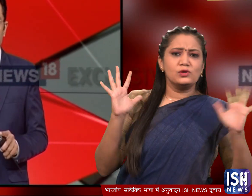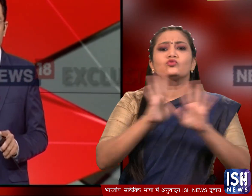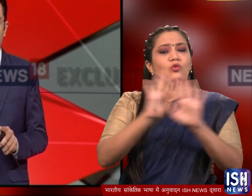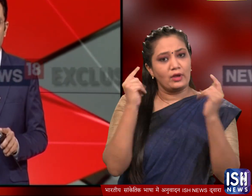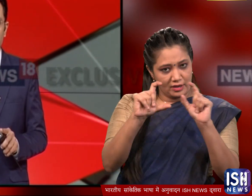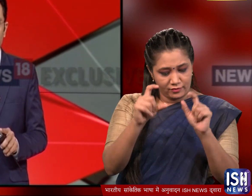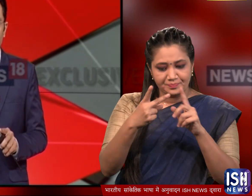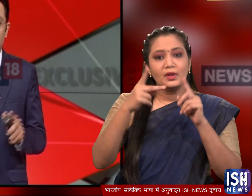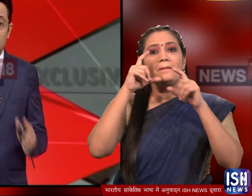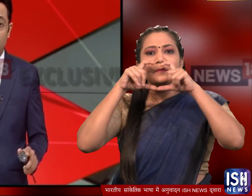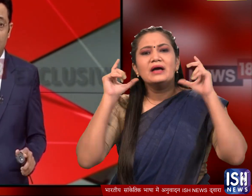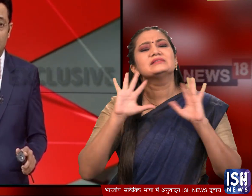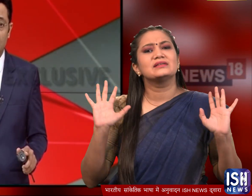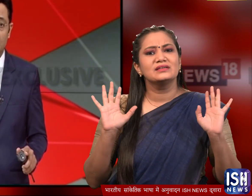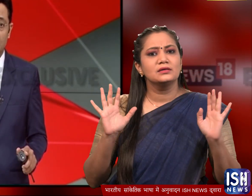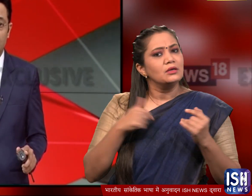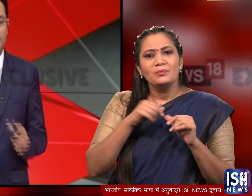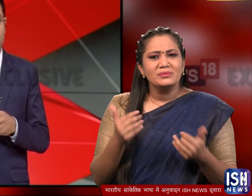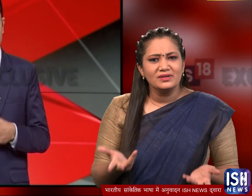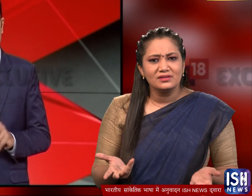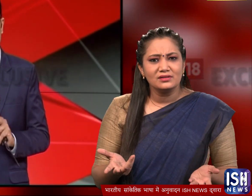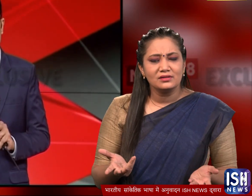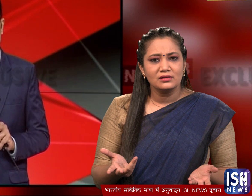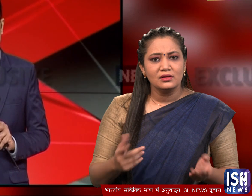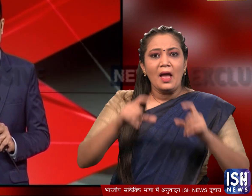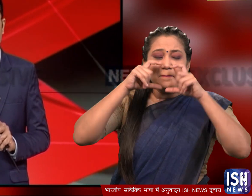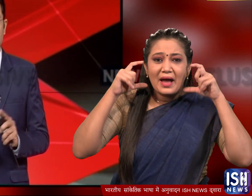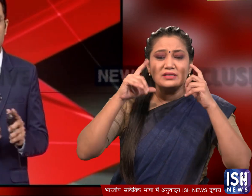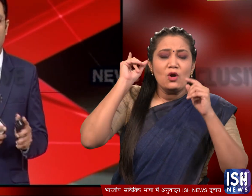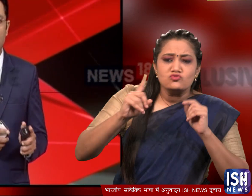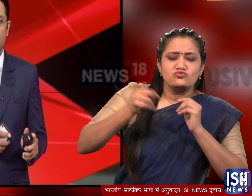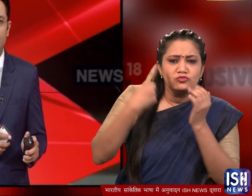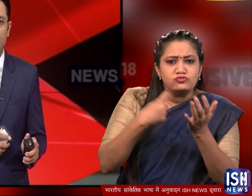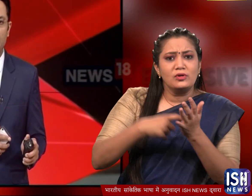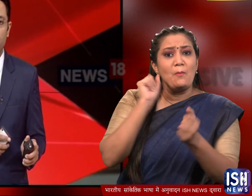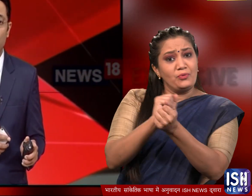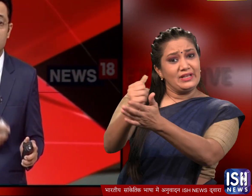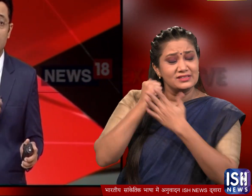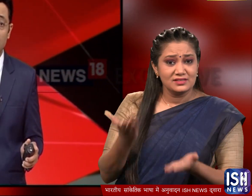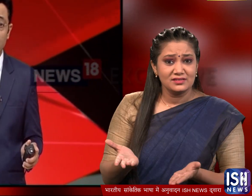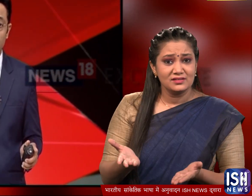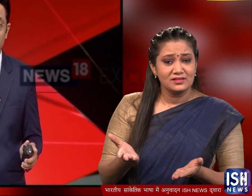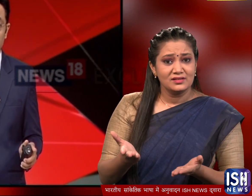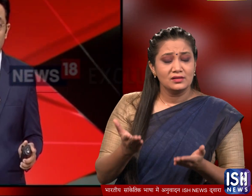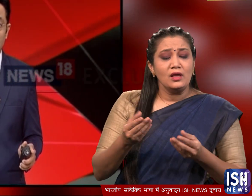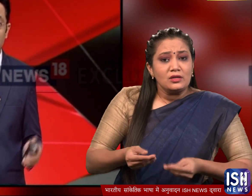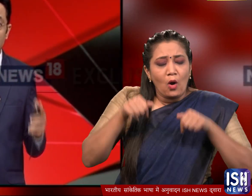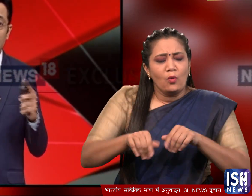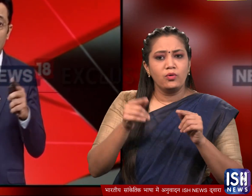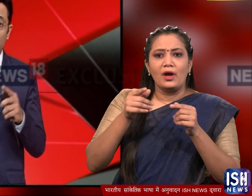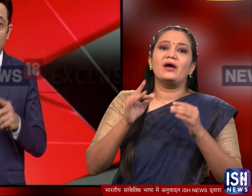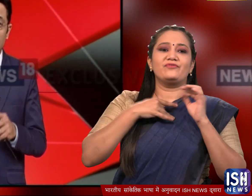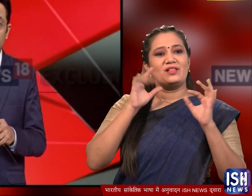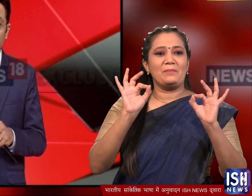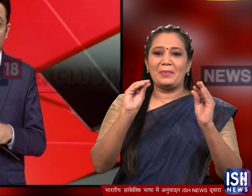भाड़ लगाने से बचना था, मास्क पहनना था, यह भी हमसे ना हो पाया। हमें मास्क पहनाए रखने के लिए भी पुलिस की मदद लेनी पड़ी। अब